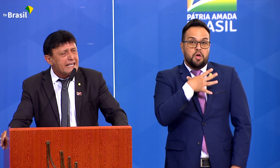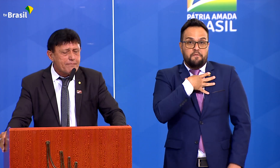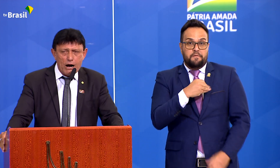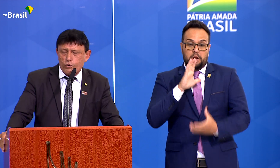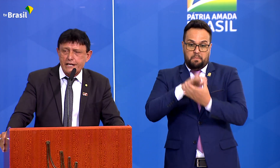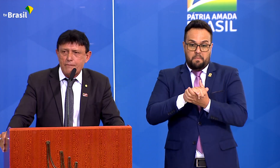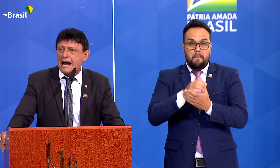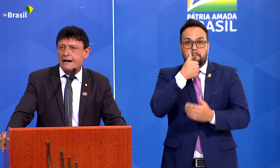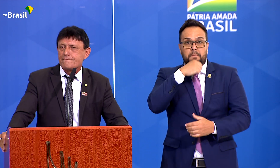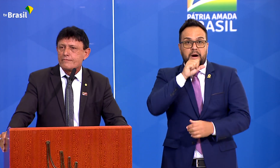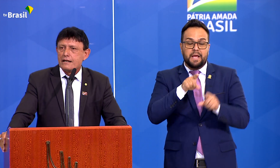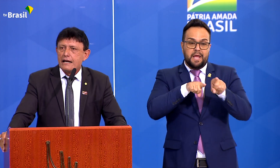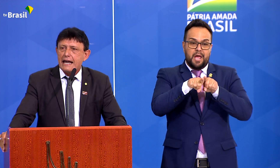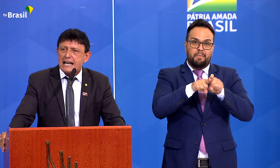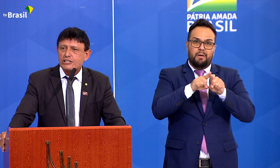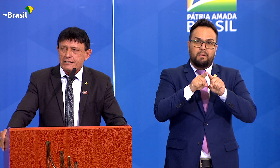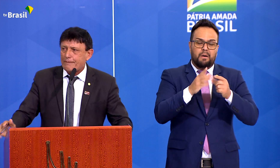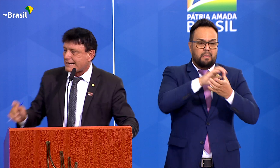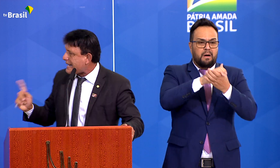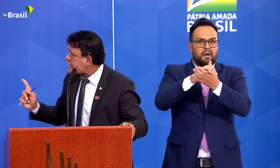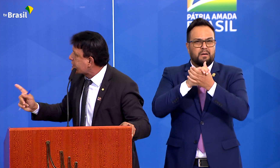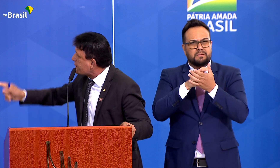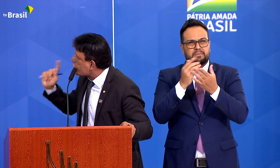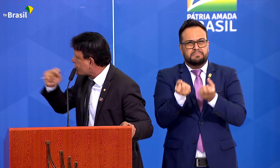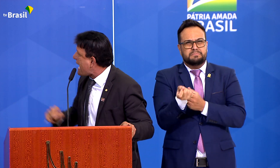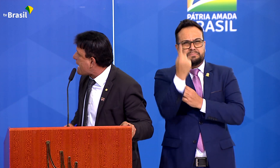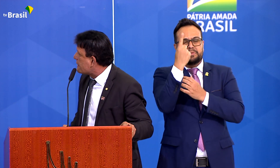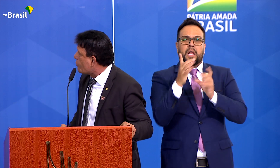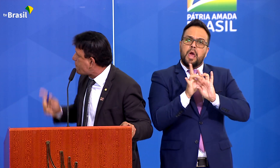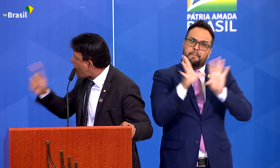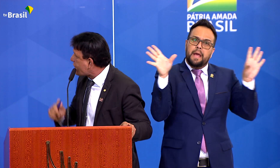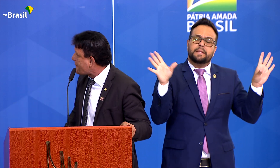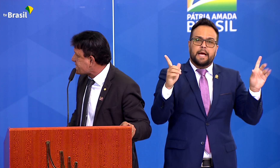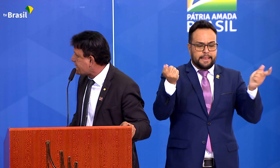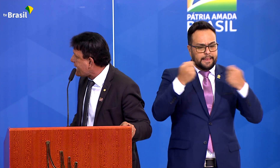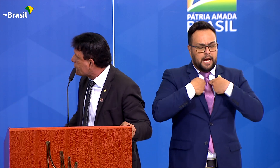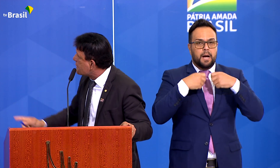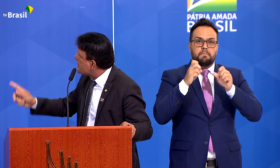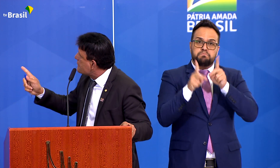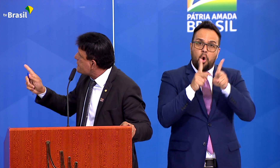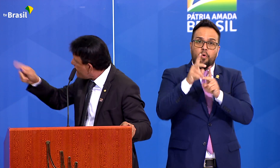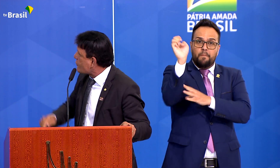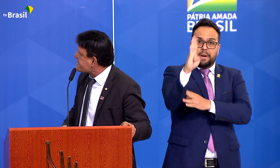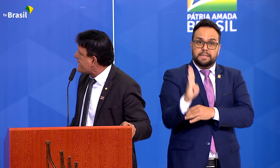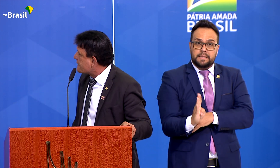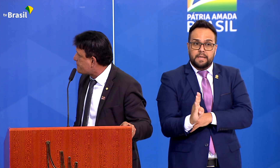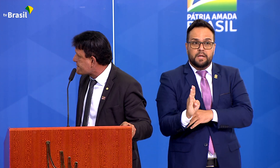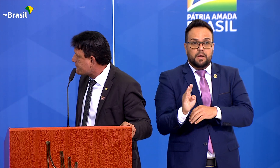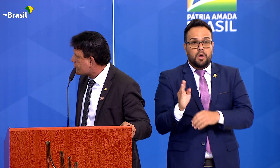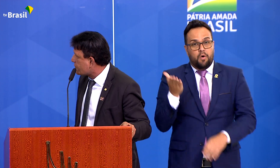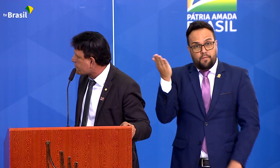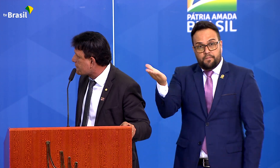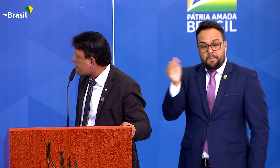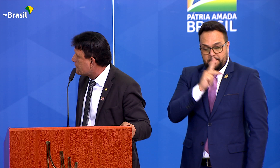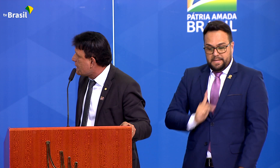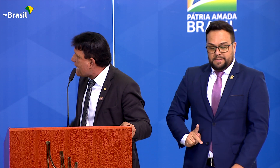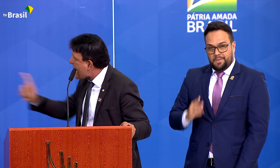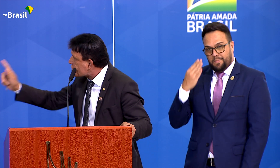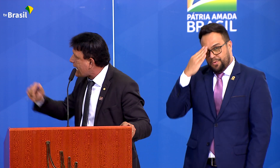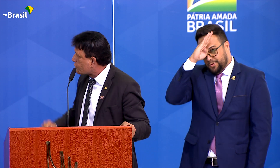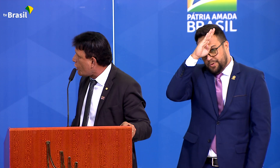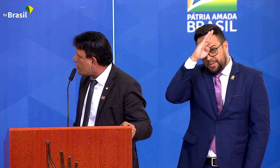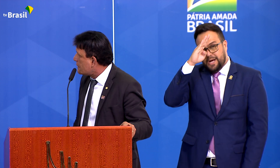filho com a mãe e irmão com irmã esta liberdade que nos dá o povo brasileiro e que você Presidente